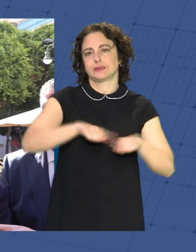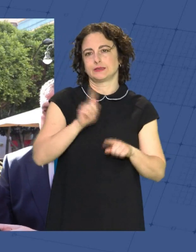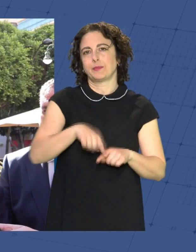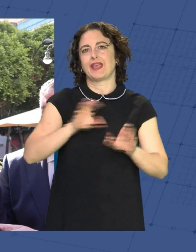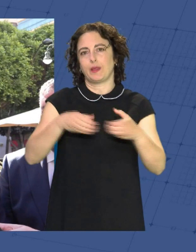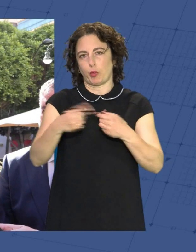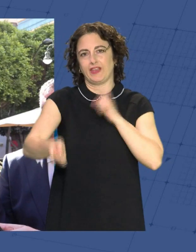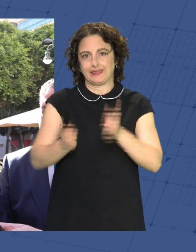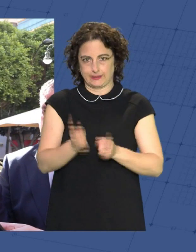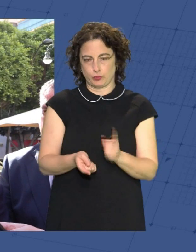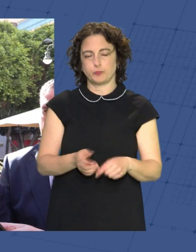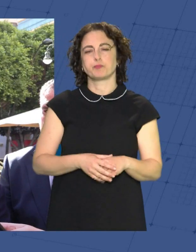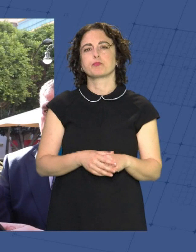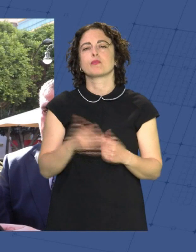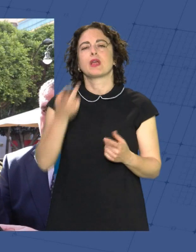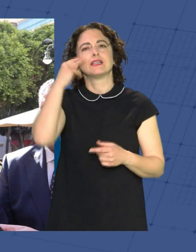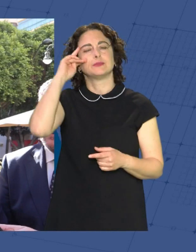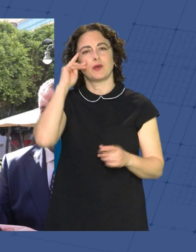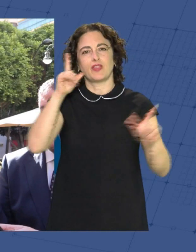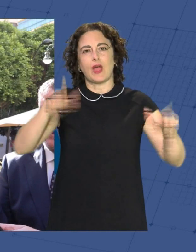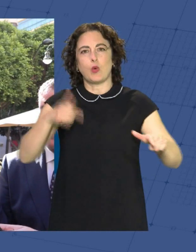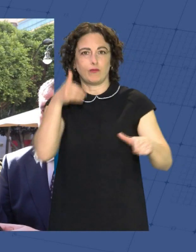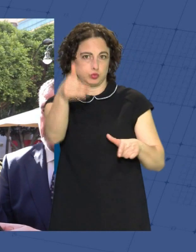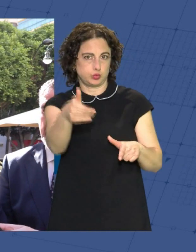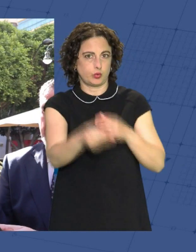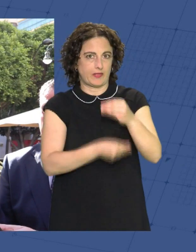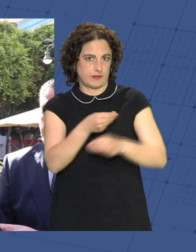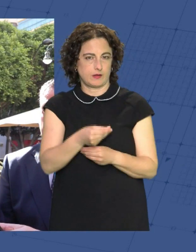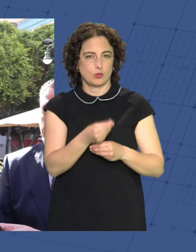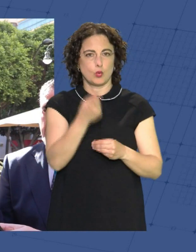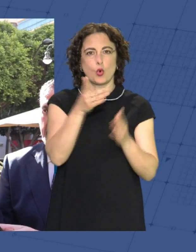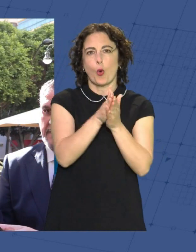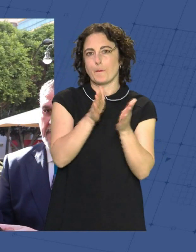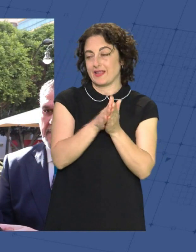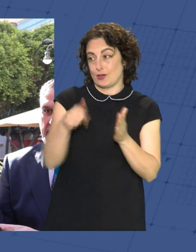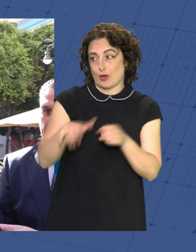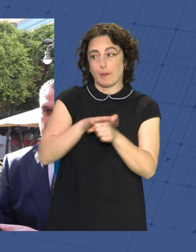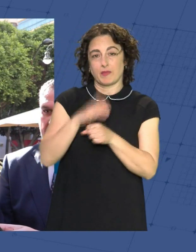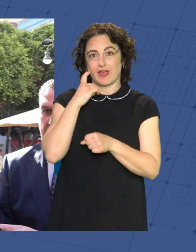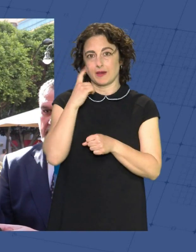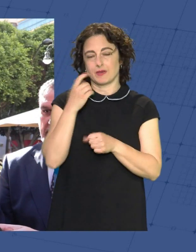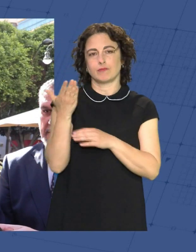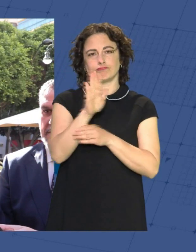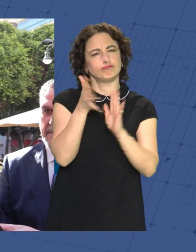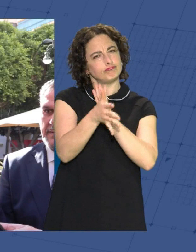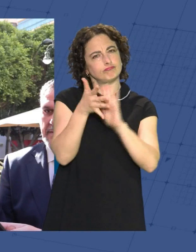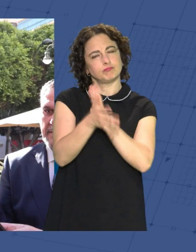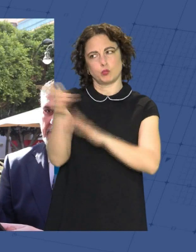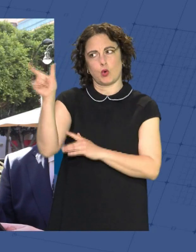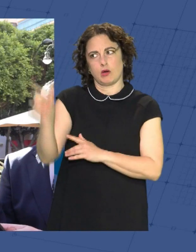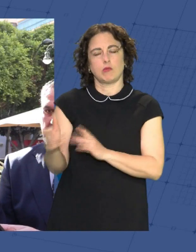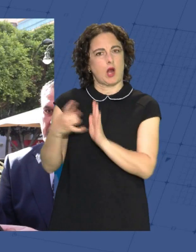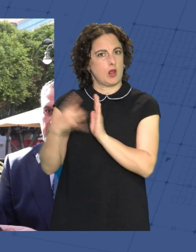directivos. Va a haber una experiencia de aula de futuro de un compañero de aquí, de la provincia, que va a exponer, porque tiene una calidad